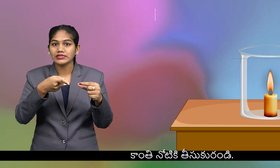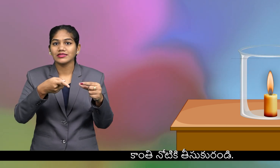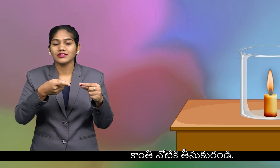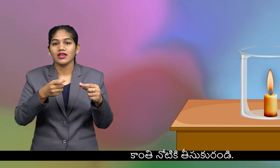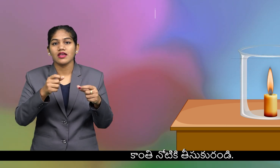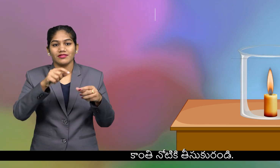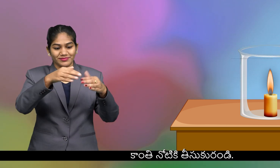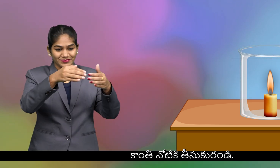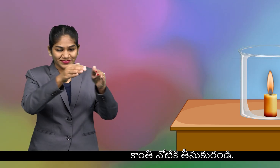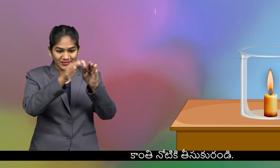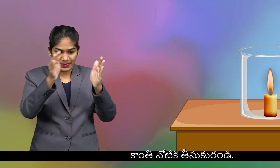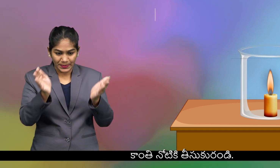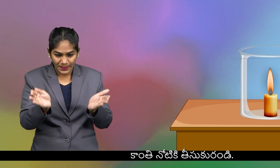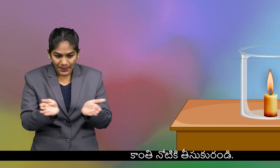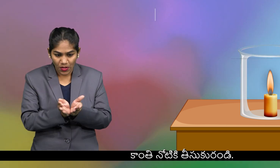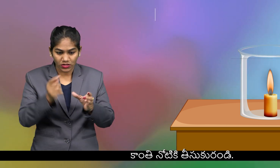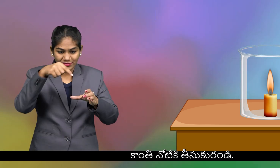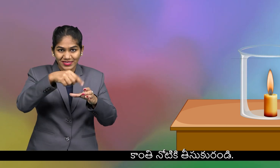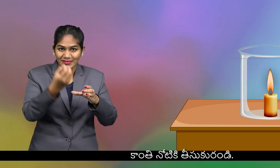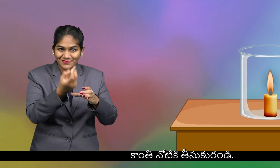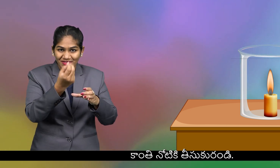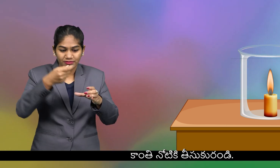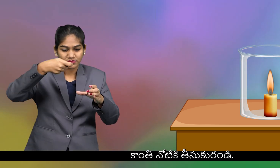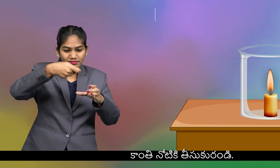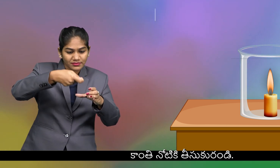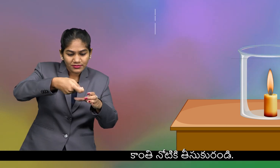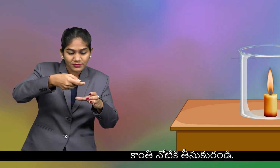పై సీసాలో కాంతి నోటికి తీసుకురండి.